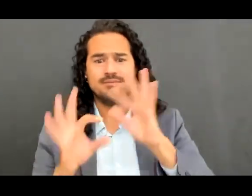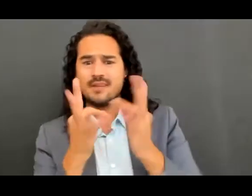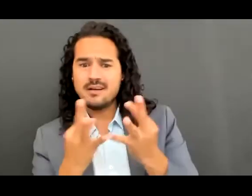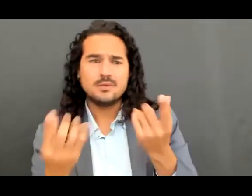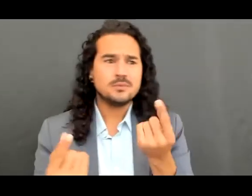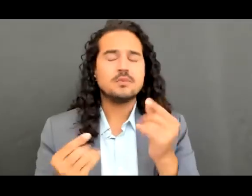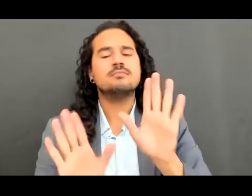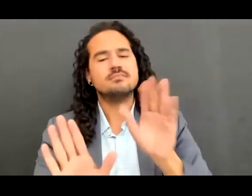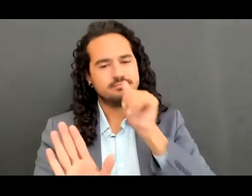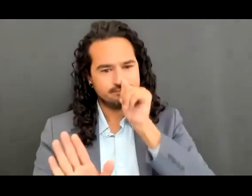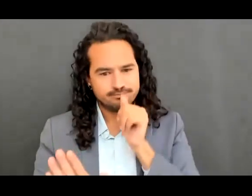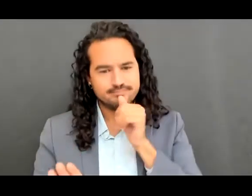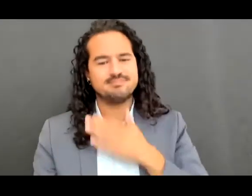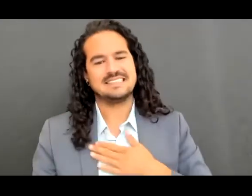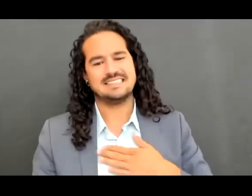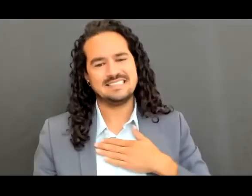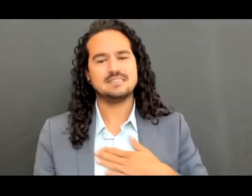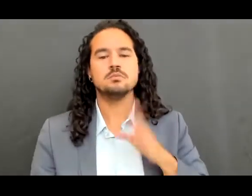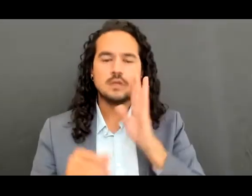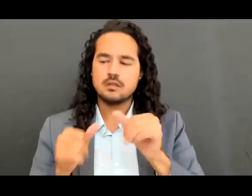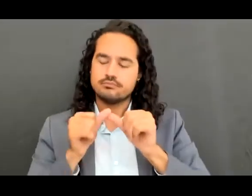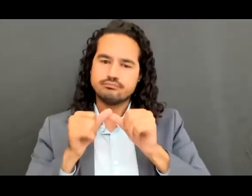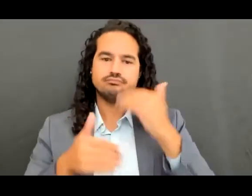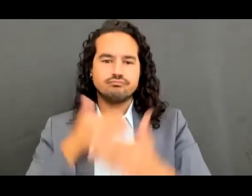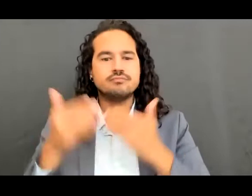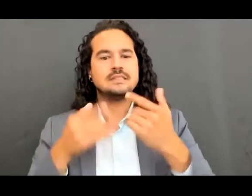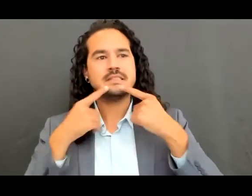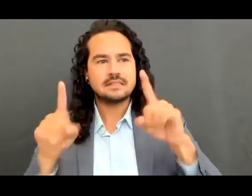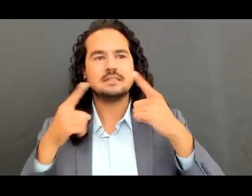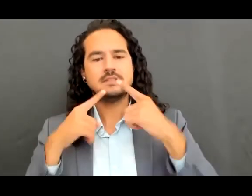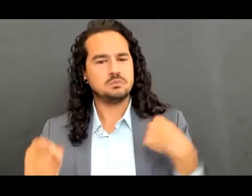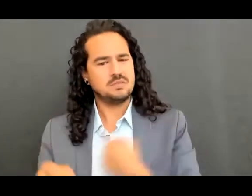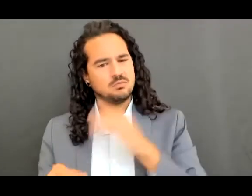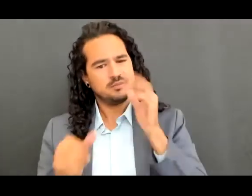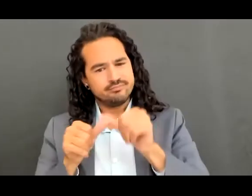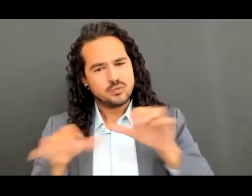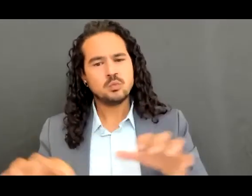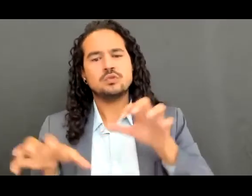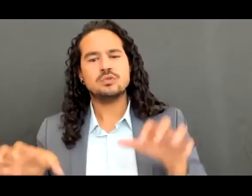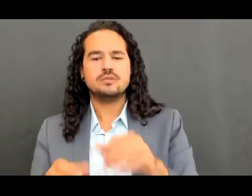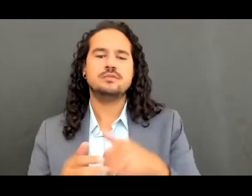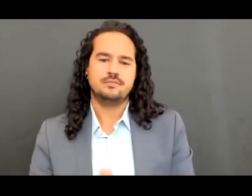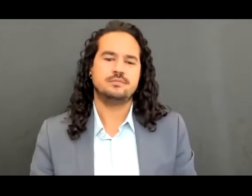que, por favor, nos ayuden a ayudar a pelear con este incendio. Gracias.